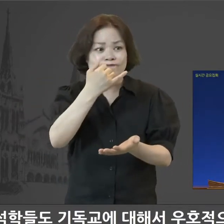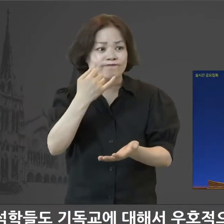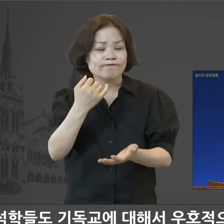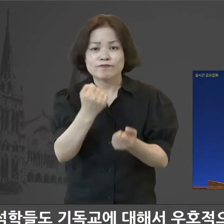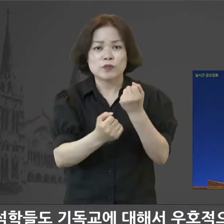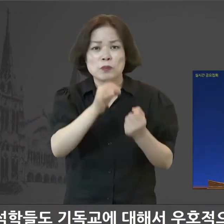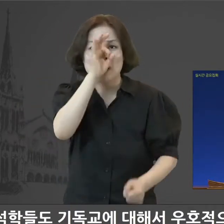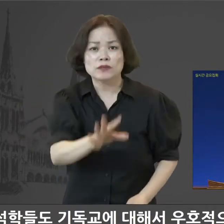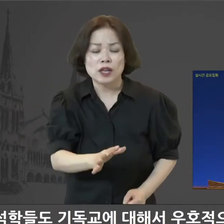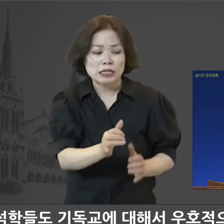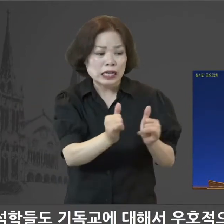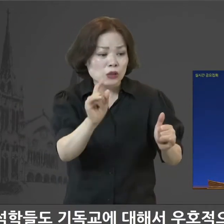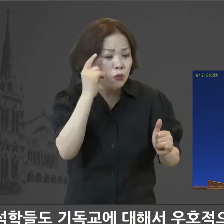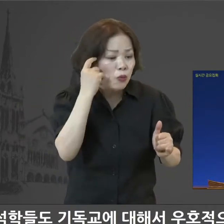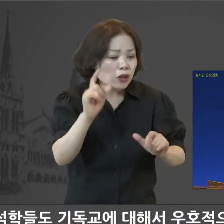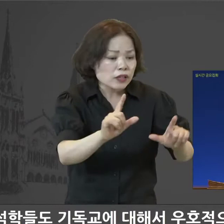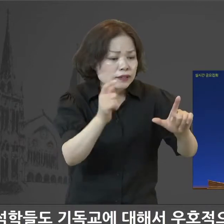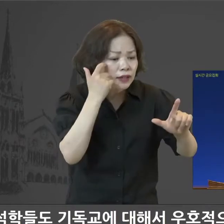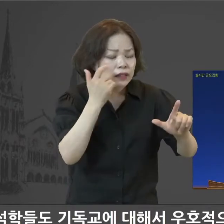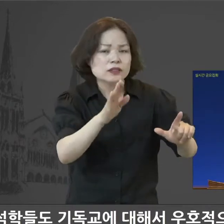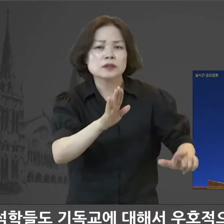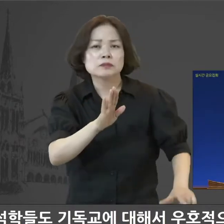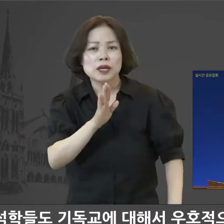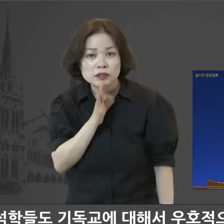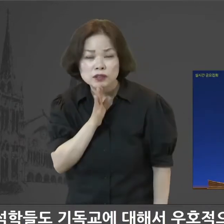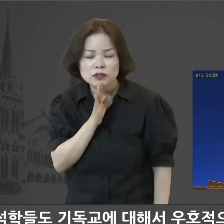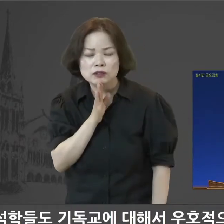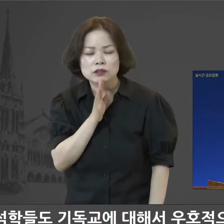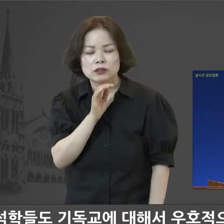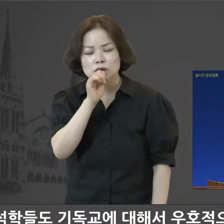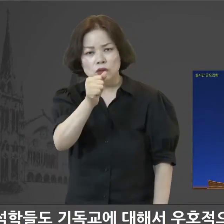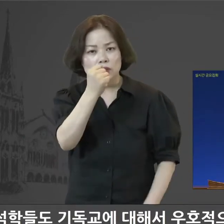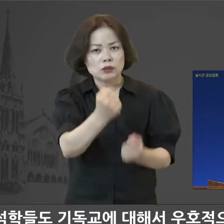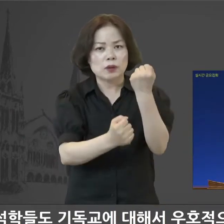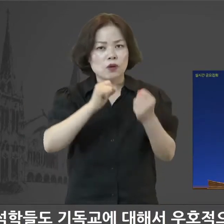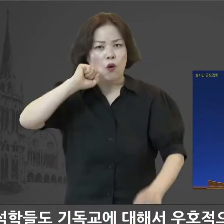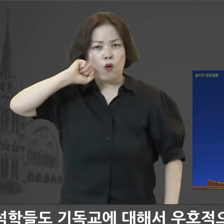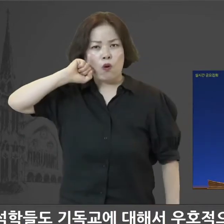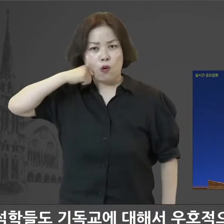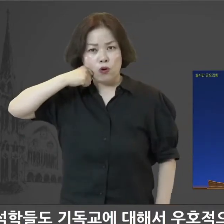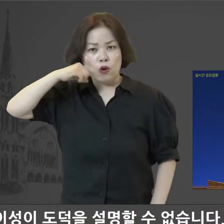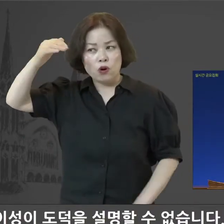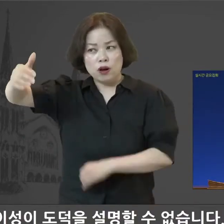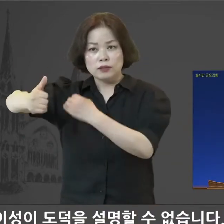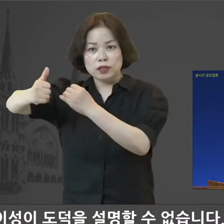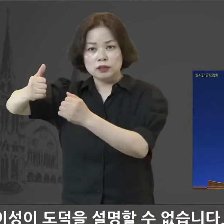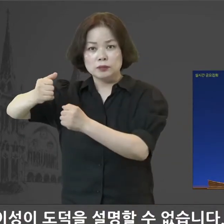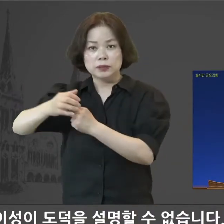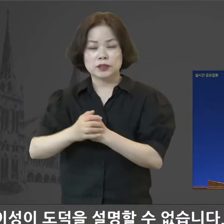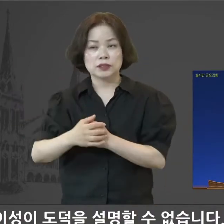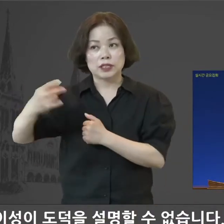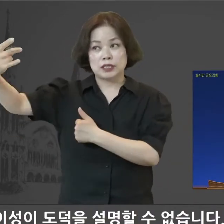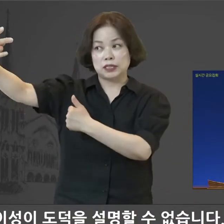살아야 되는지, 그게 왜 옳은 건지, 이건 절대 설명할 수가 없습니다. 하나님께서 계시로